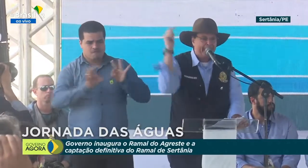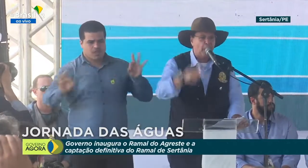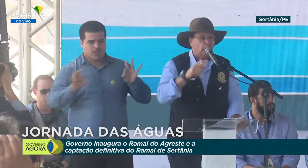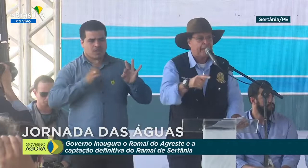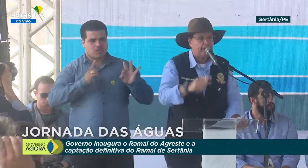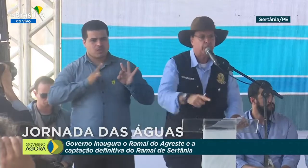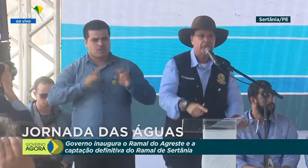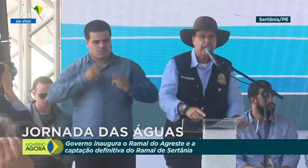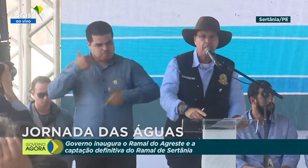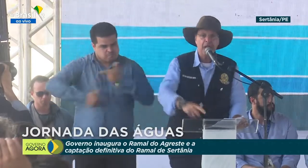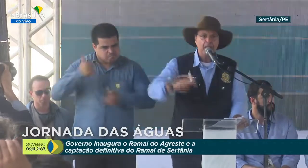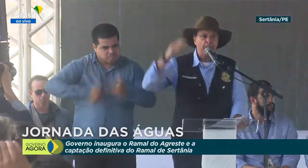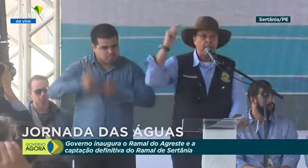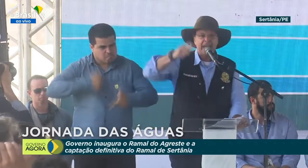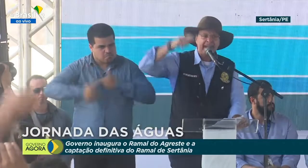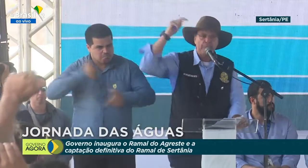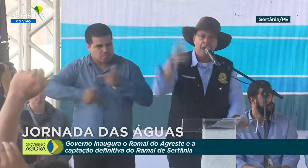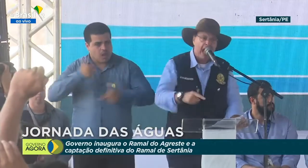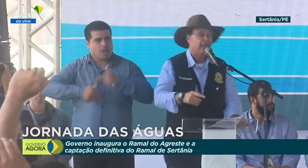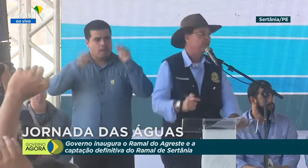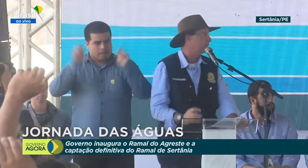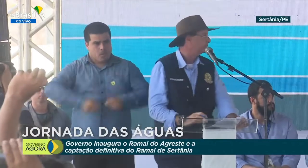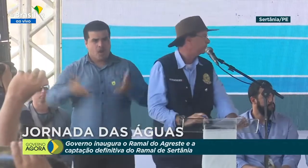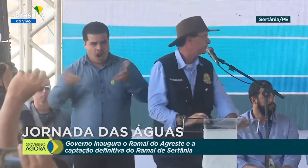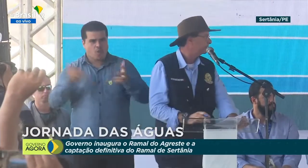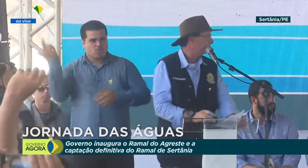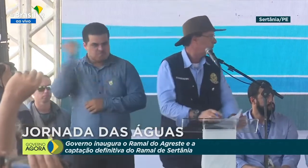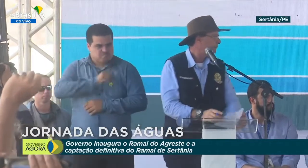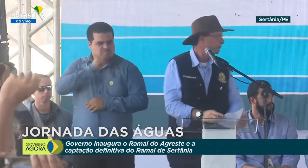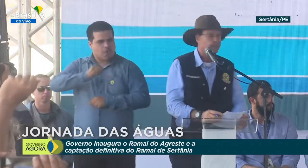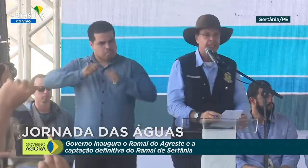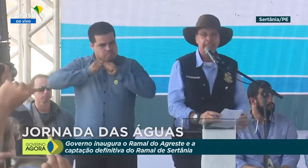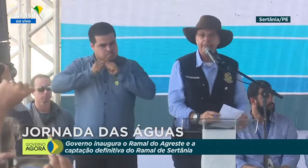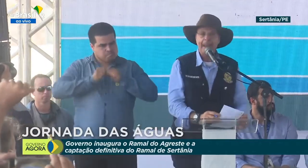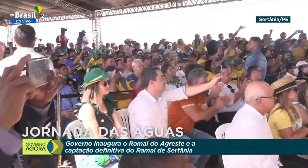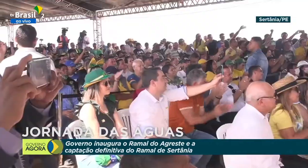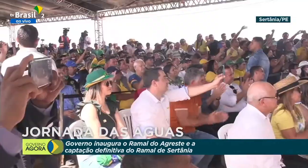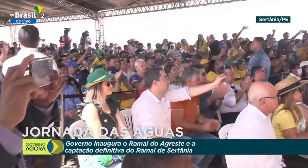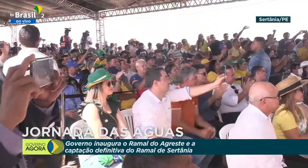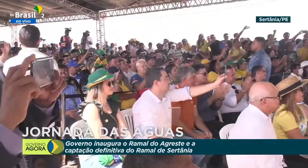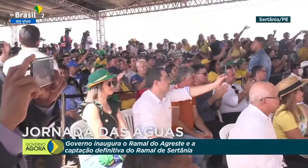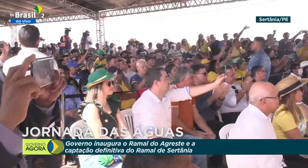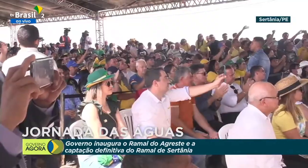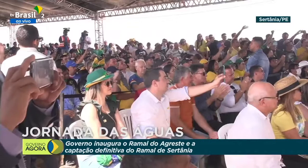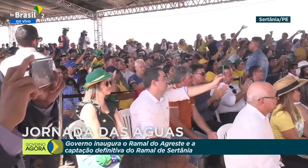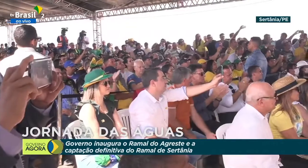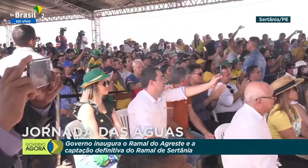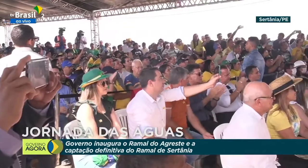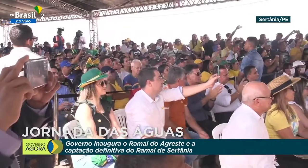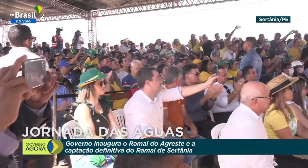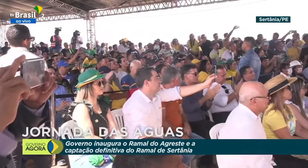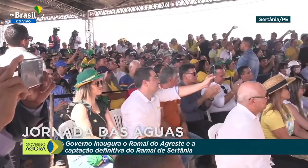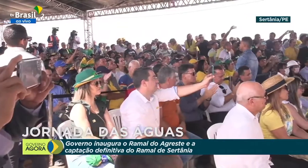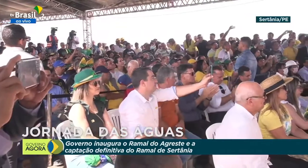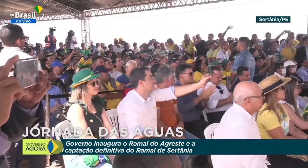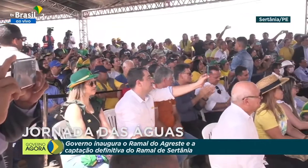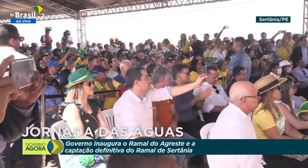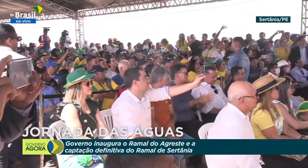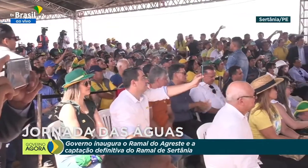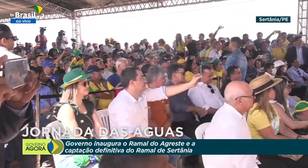aperta o pitoco da produção, porque vai moer. Se prepare para vender.